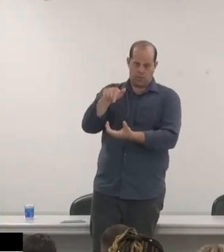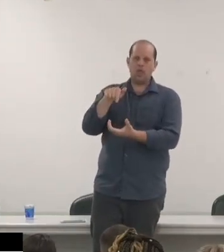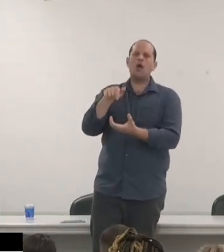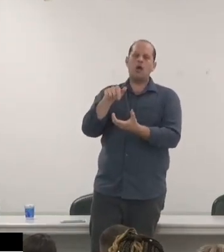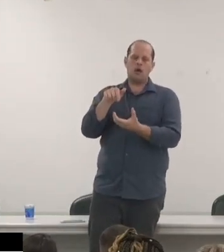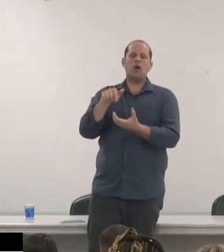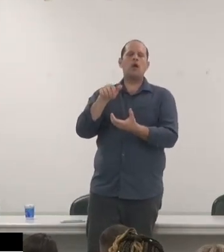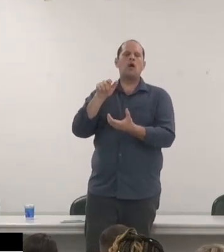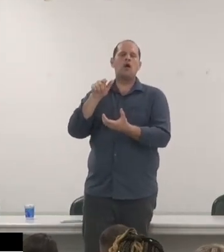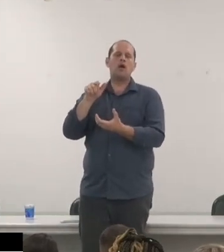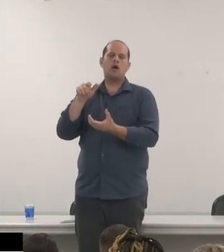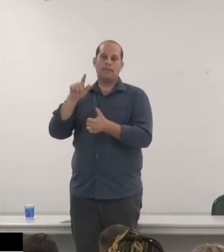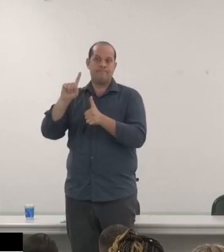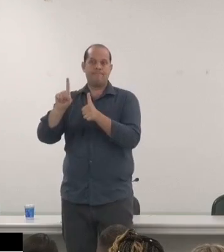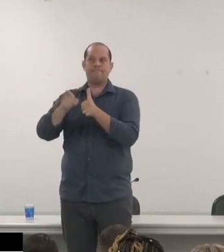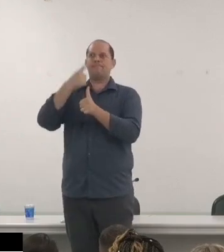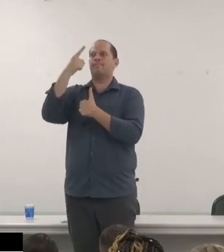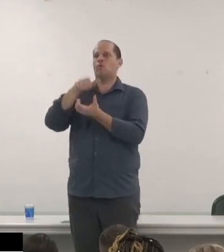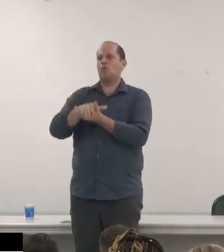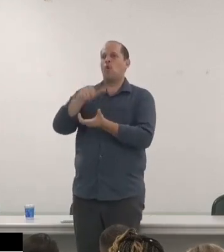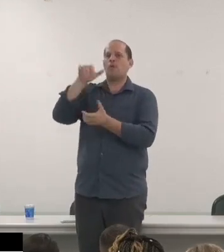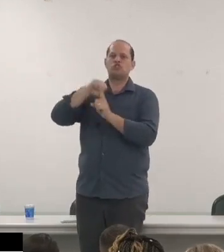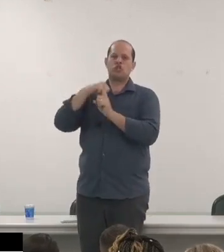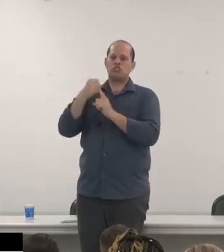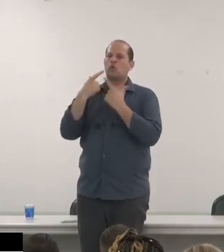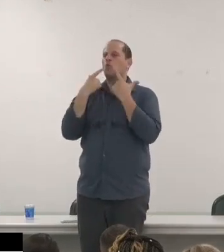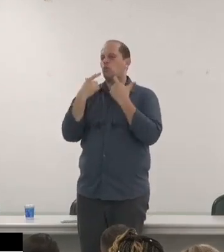O corpus surdos de referência,